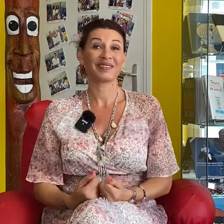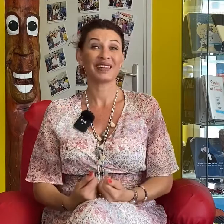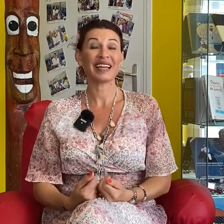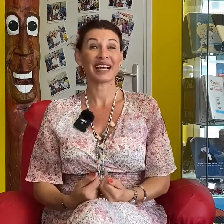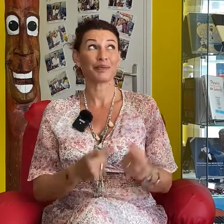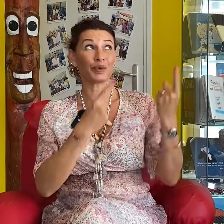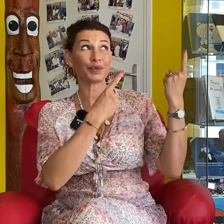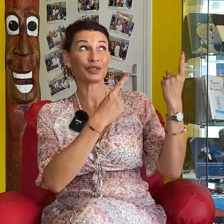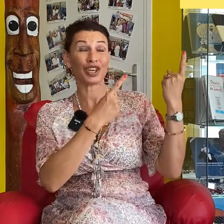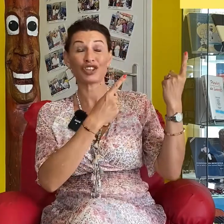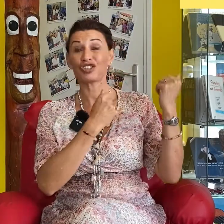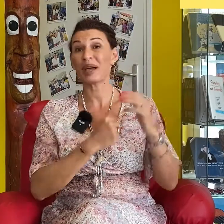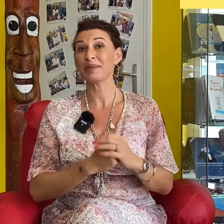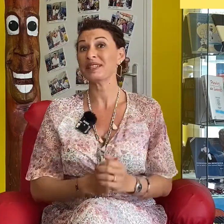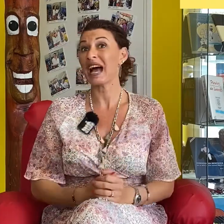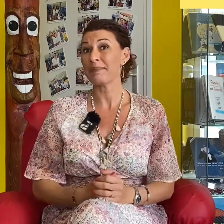La réponse, j'habite à Paris.